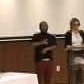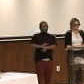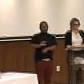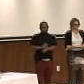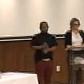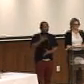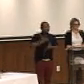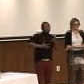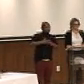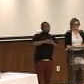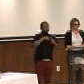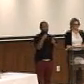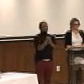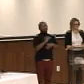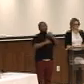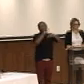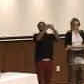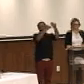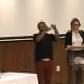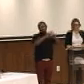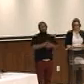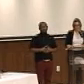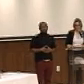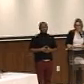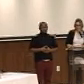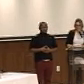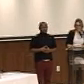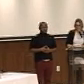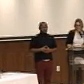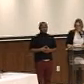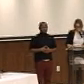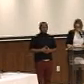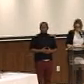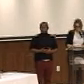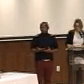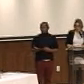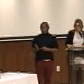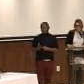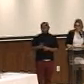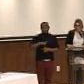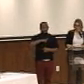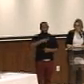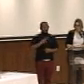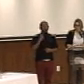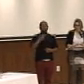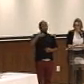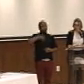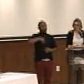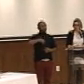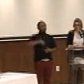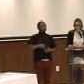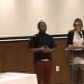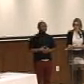não só o do nosso instituto. O senhor tem 2 minutos para a tréplica.